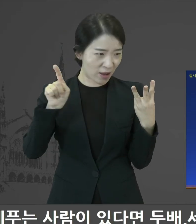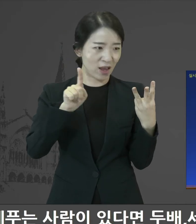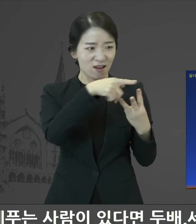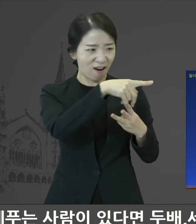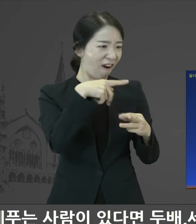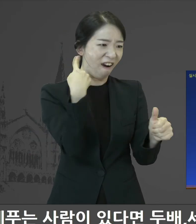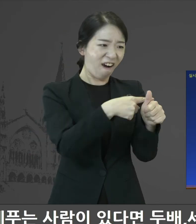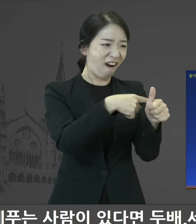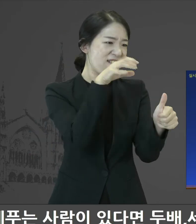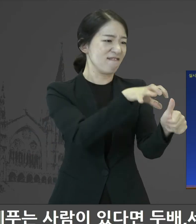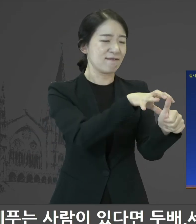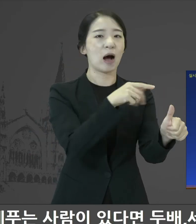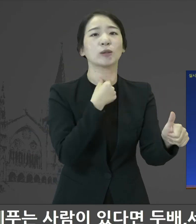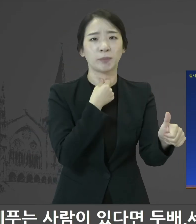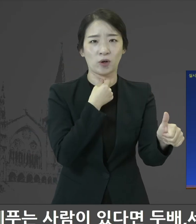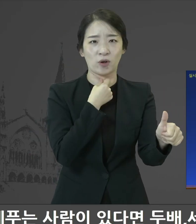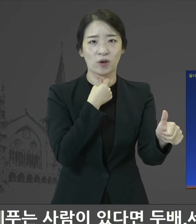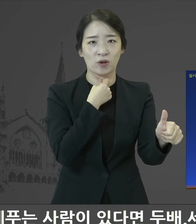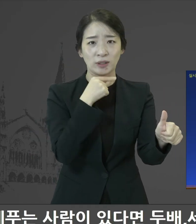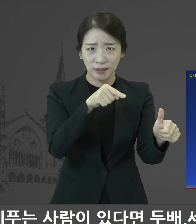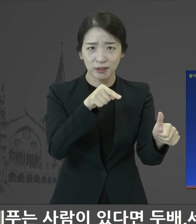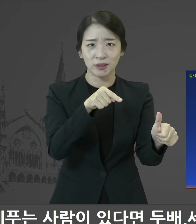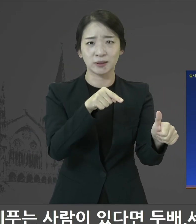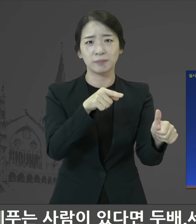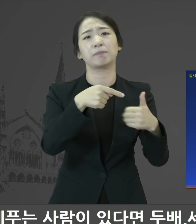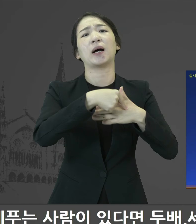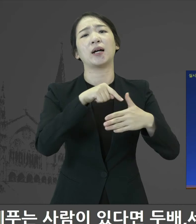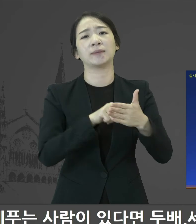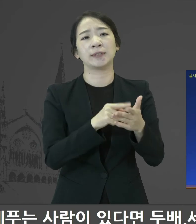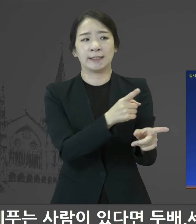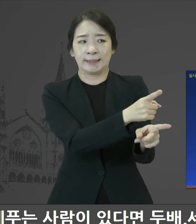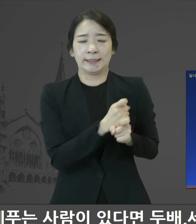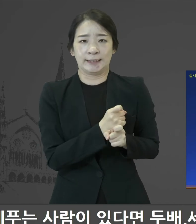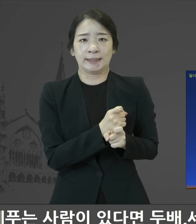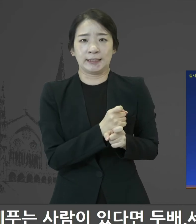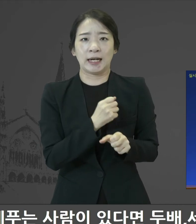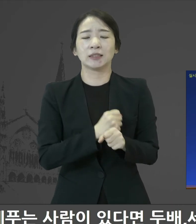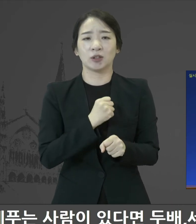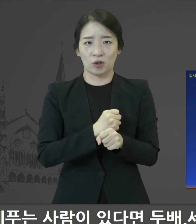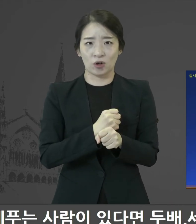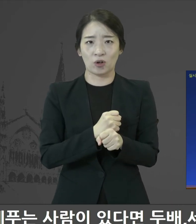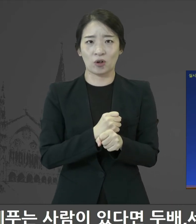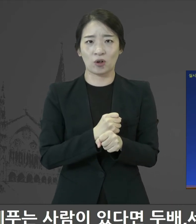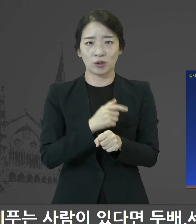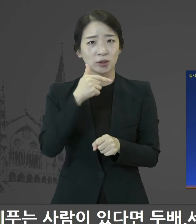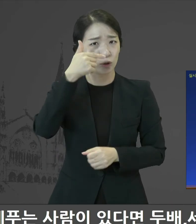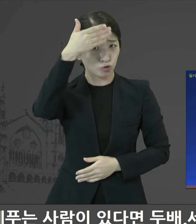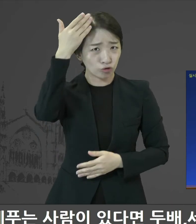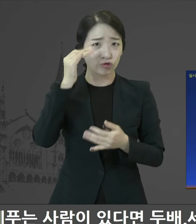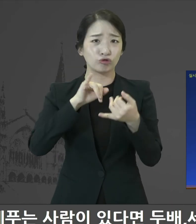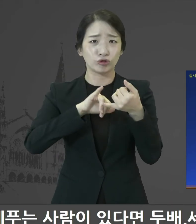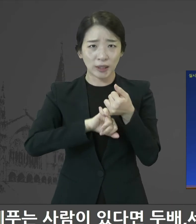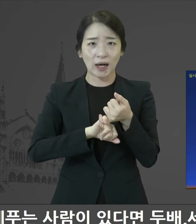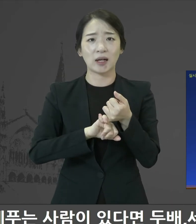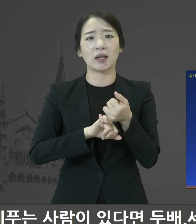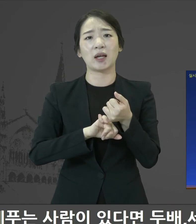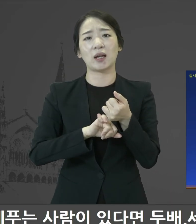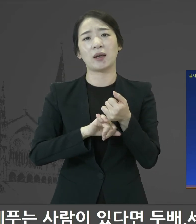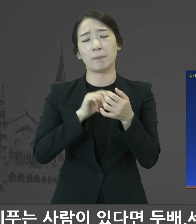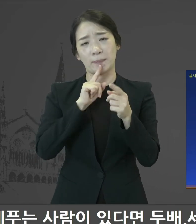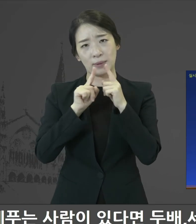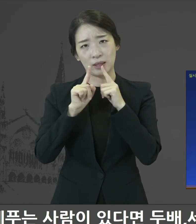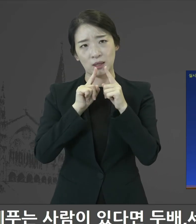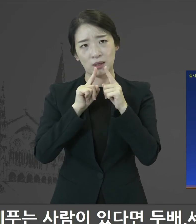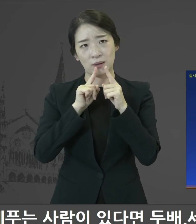아닙니까? 남이 나에게 해를 줘, 내가 더 갚아주리라. 이것이 구약의 원리가 아닙니까?